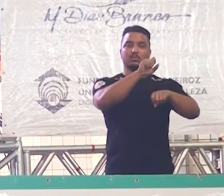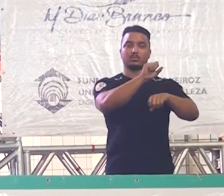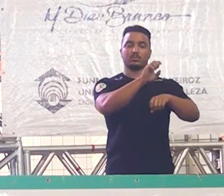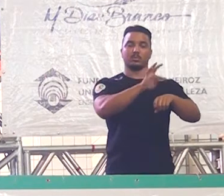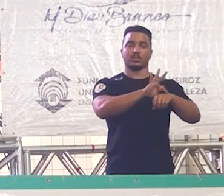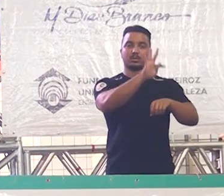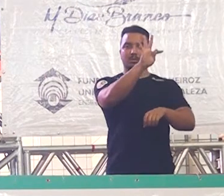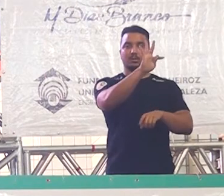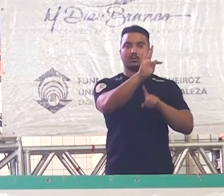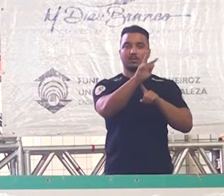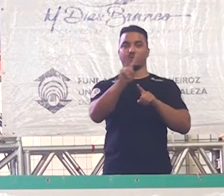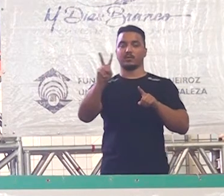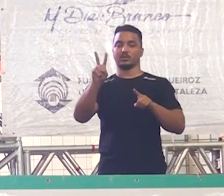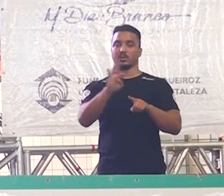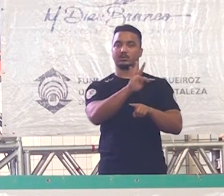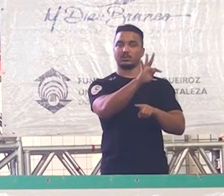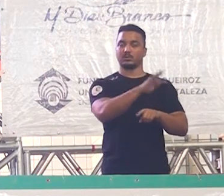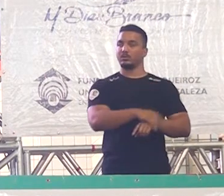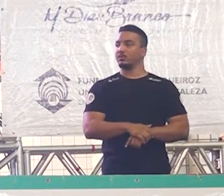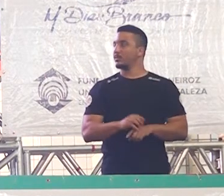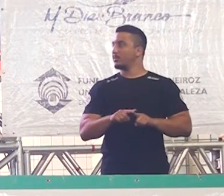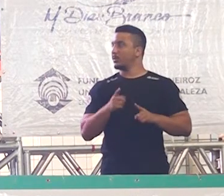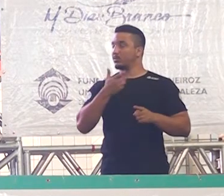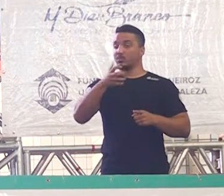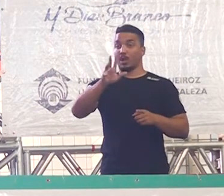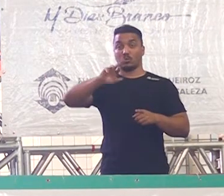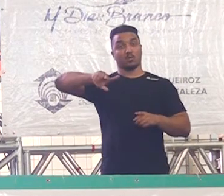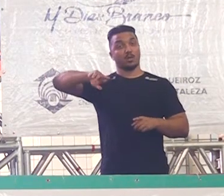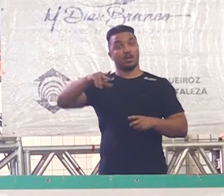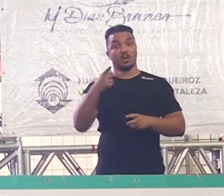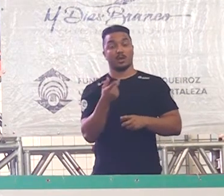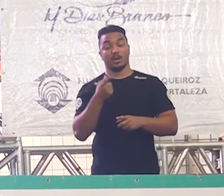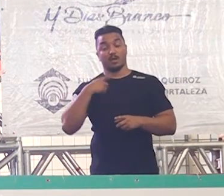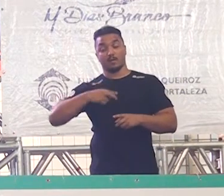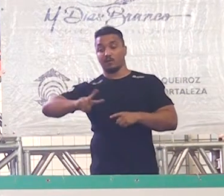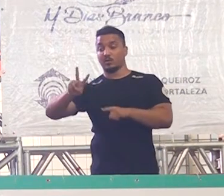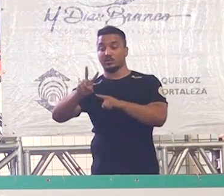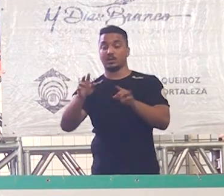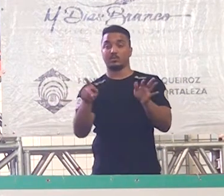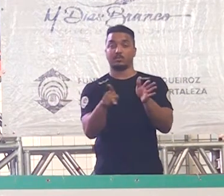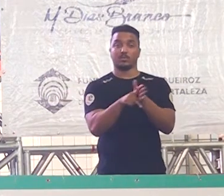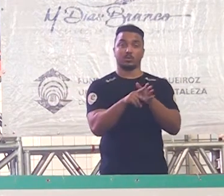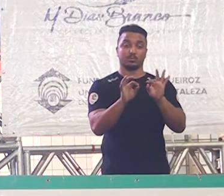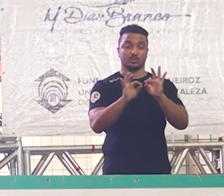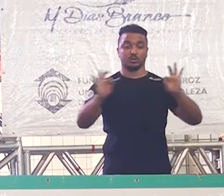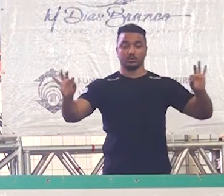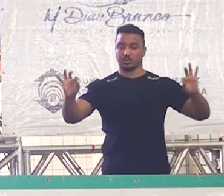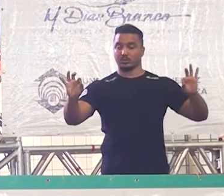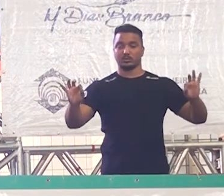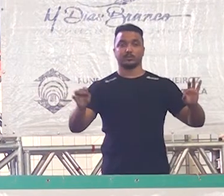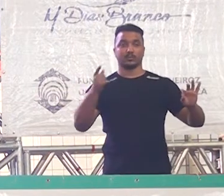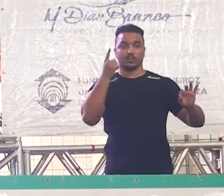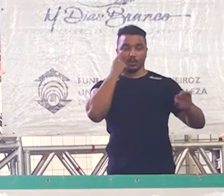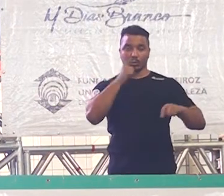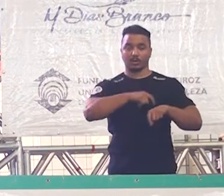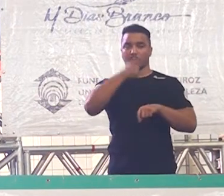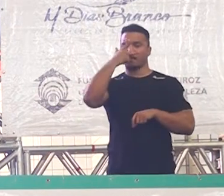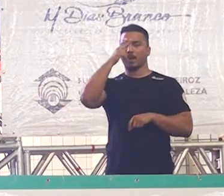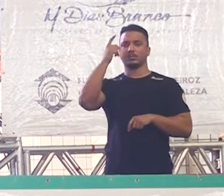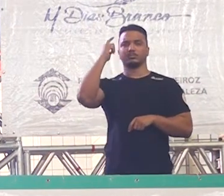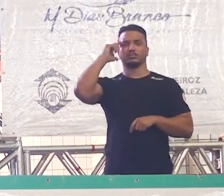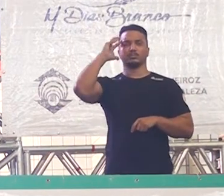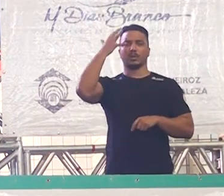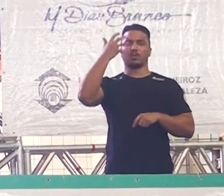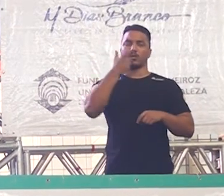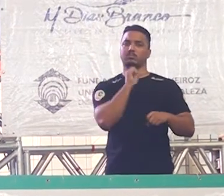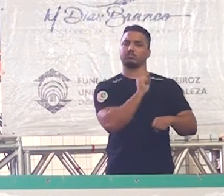quero velocidade em função do tempo nessa questão. Eu quero velocidade em função da distância. No tempo de reação, na primeira